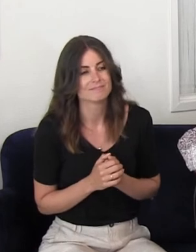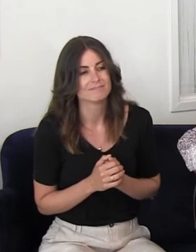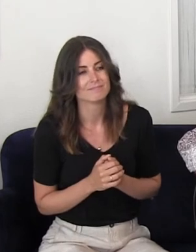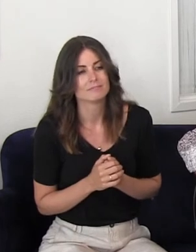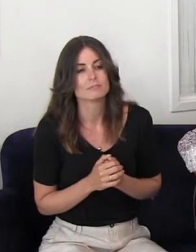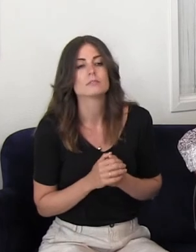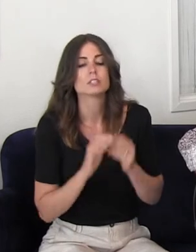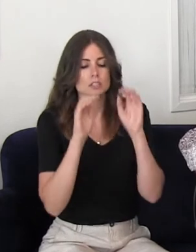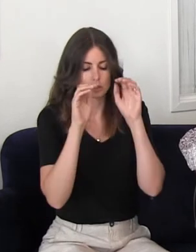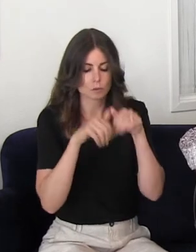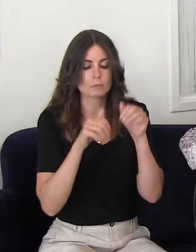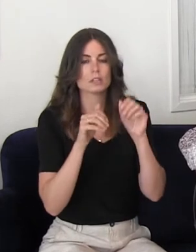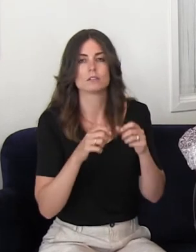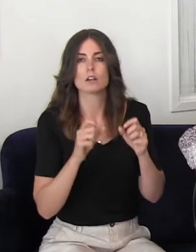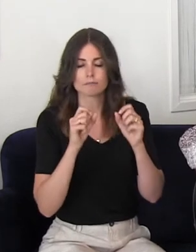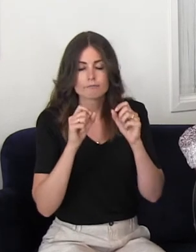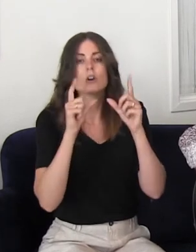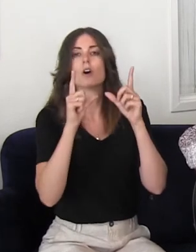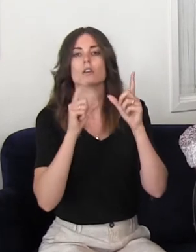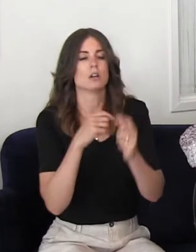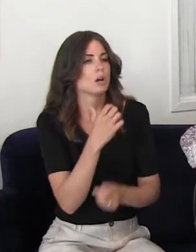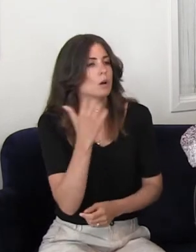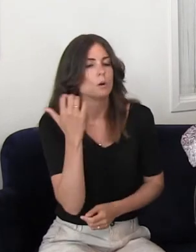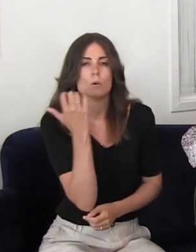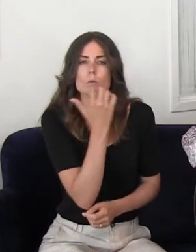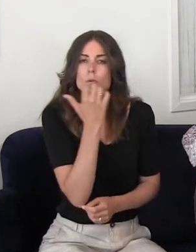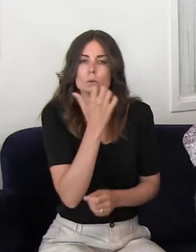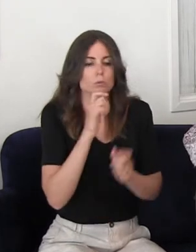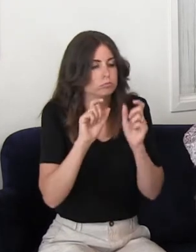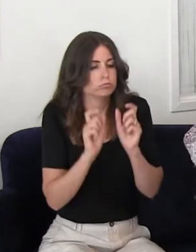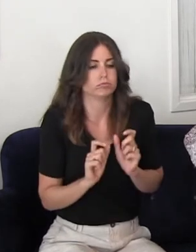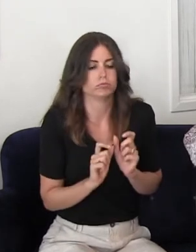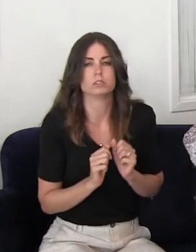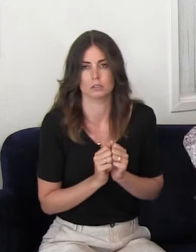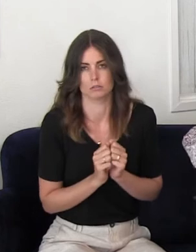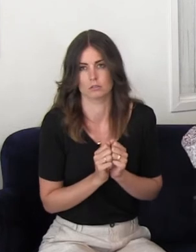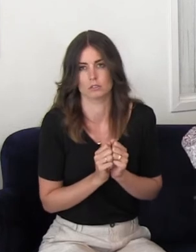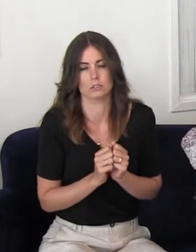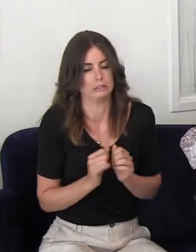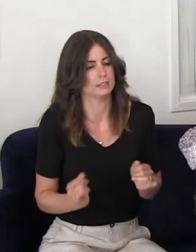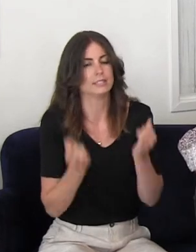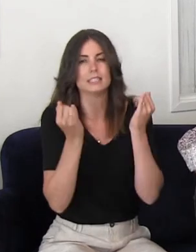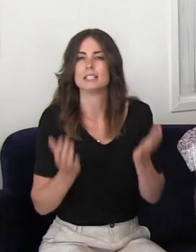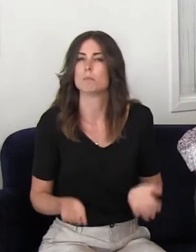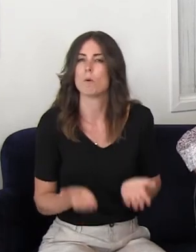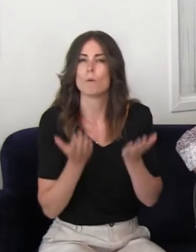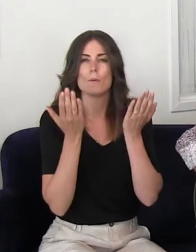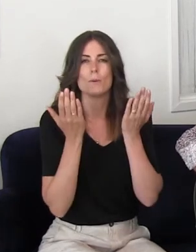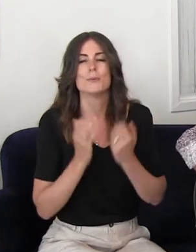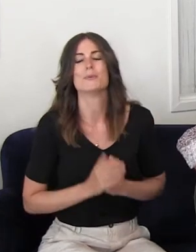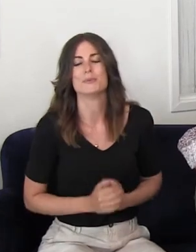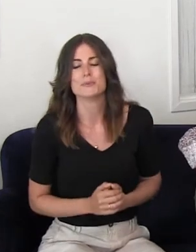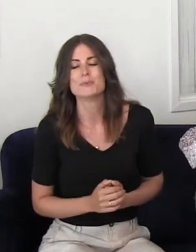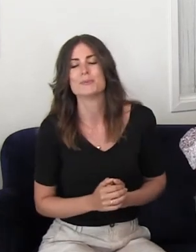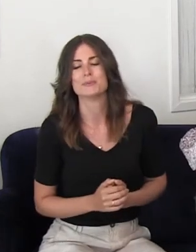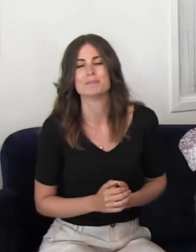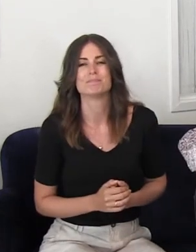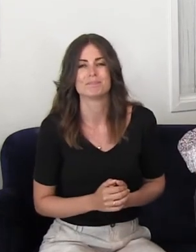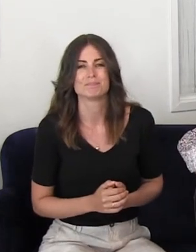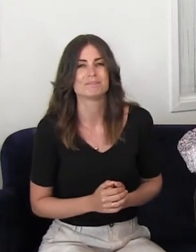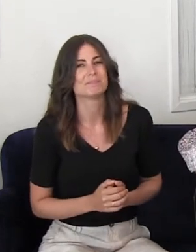Han somnar och han vaknar, han fryser som en hund. Allt i den bleka morgonstund.